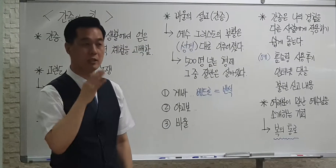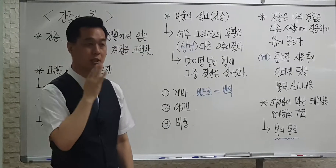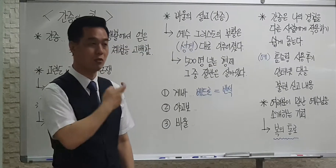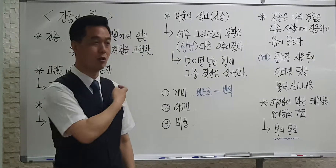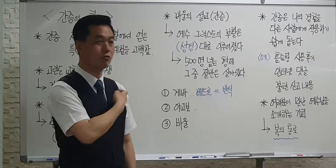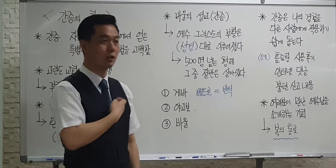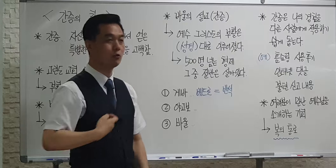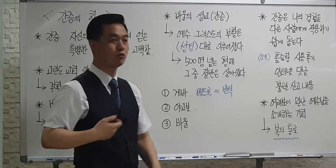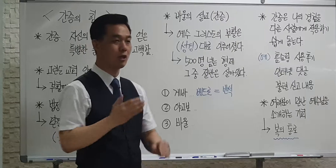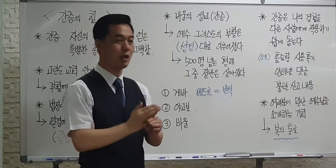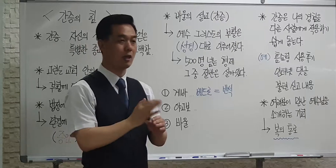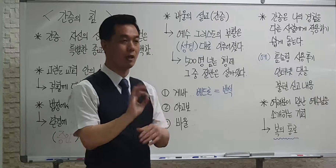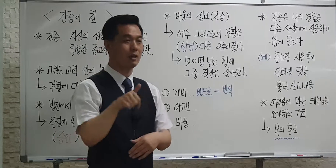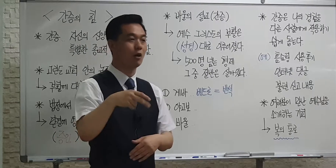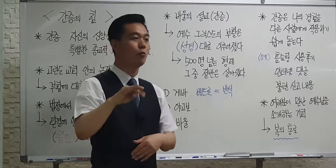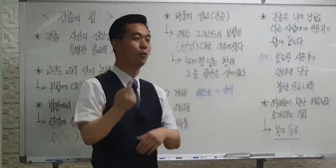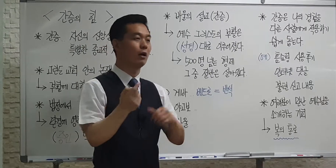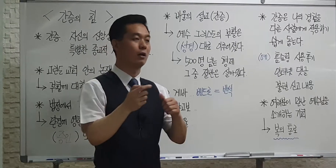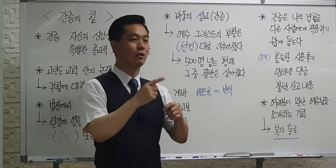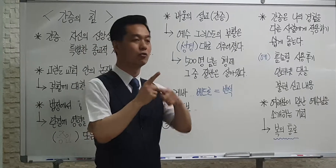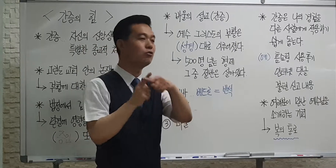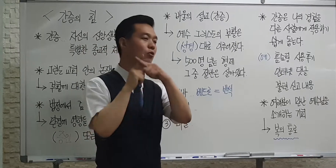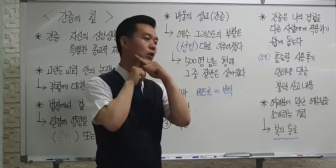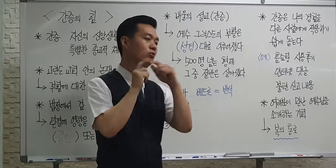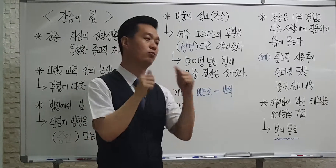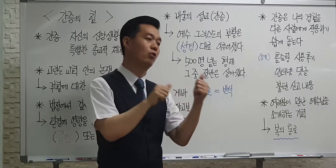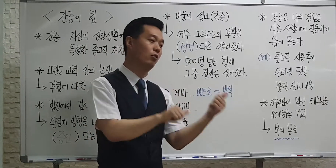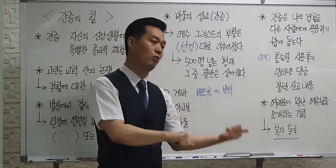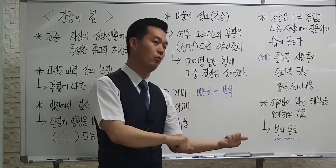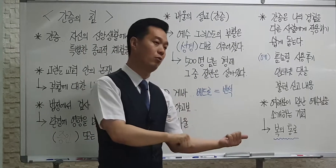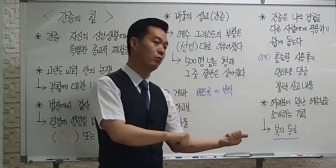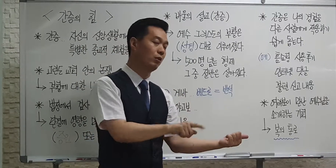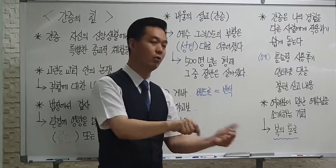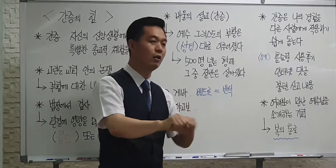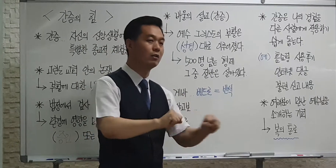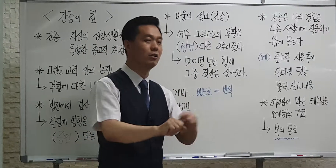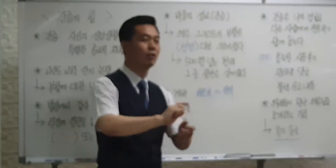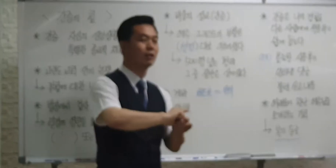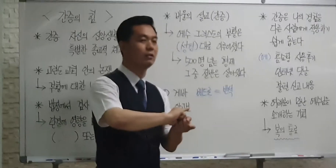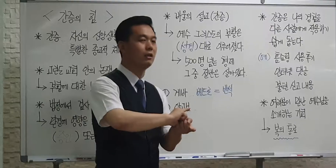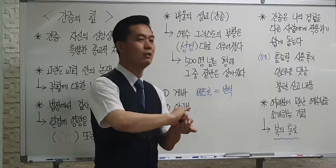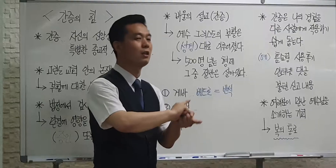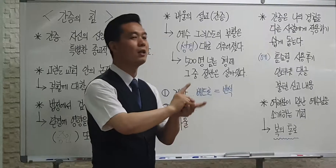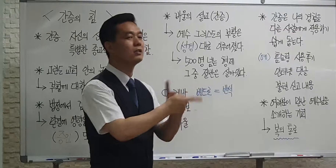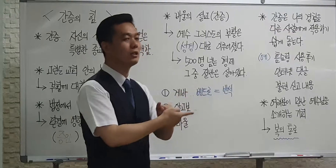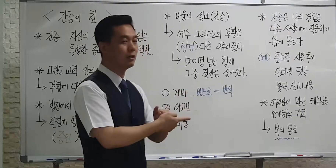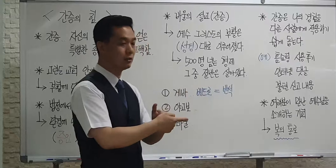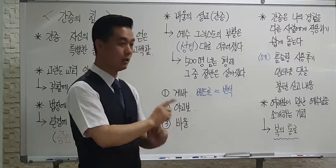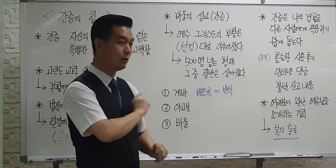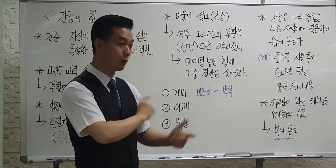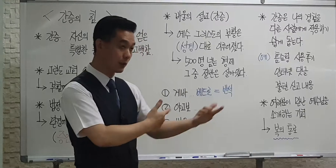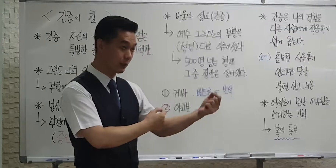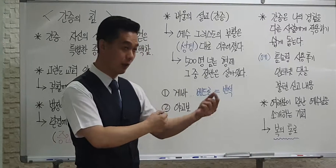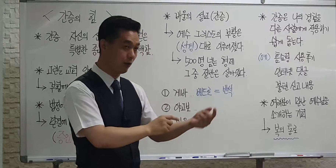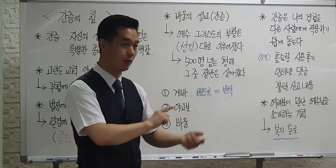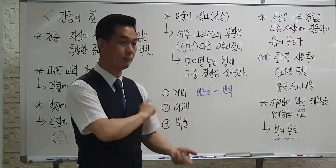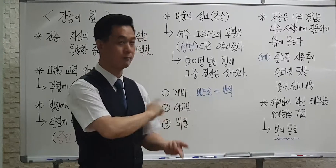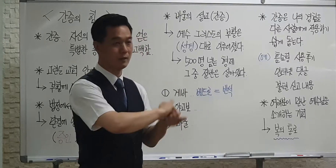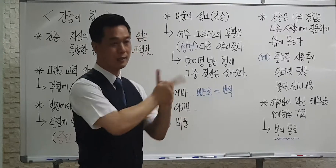실제로 12사도 중에 야고보가 순교해서 죽어요. 그래서 그 역할을 대신하는, 이름이 똑같잖아요.